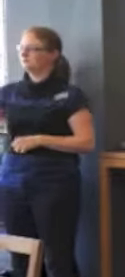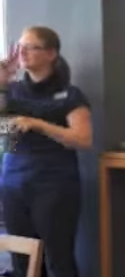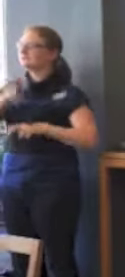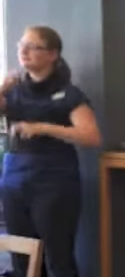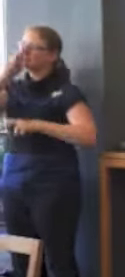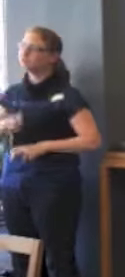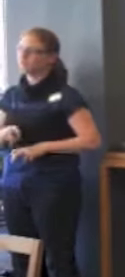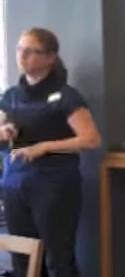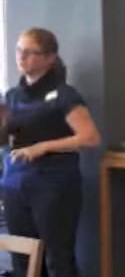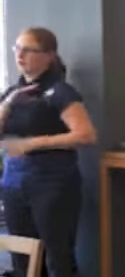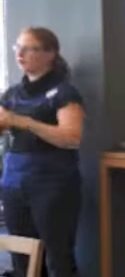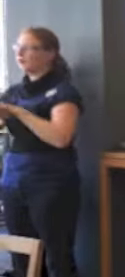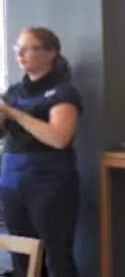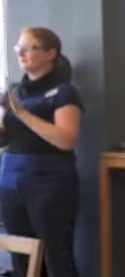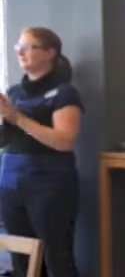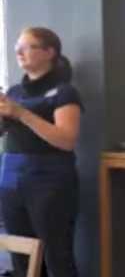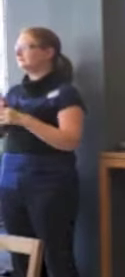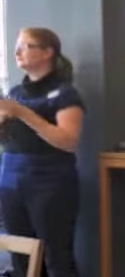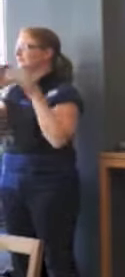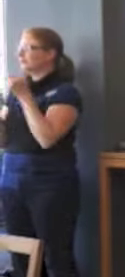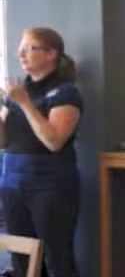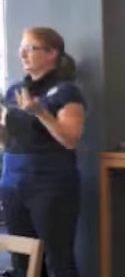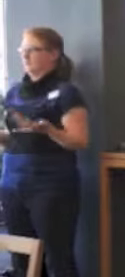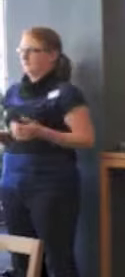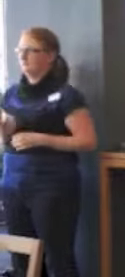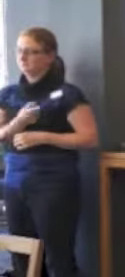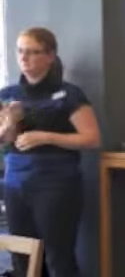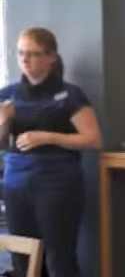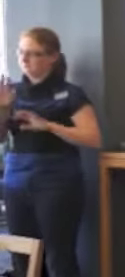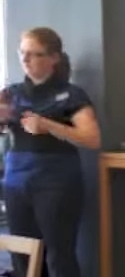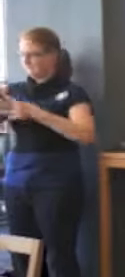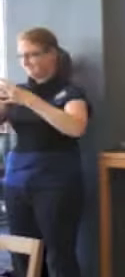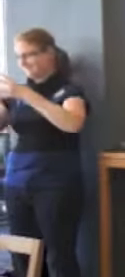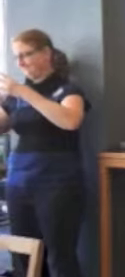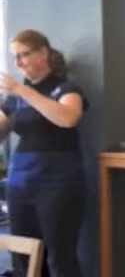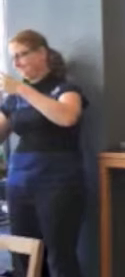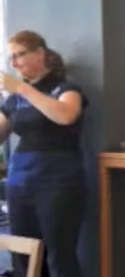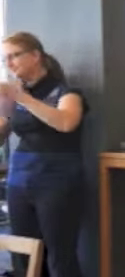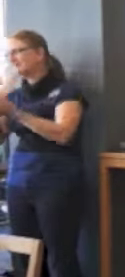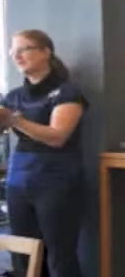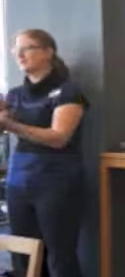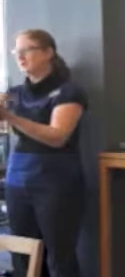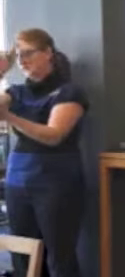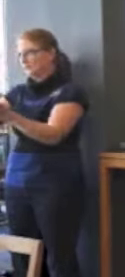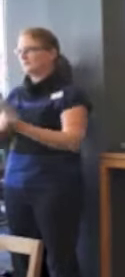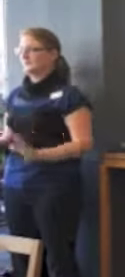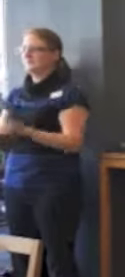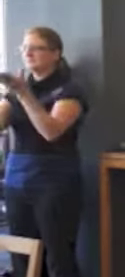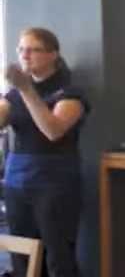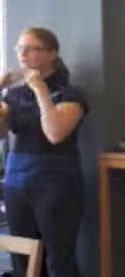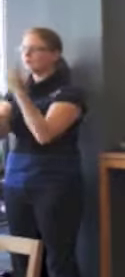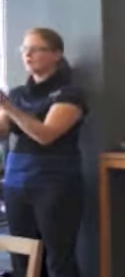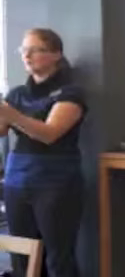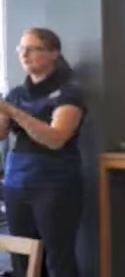grund för det här seminariet. De har kommit med en lång rad rekommendationer för att stimulera socialt